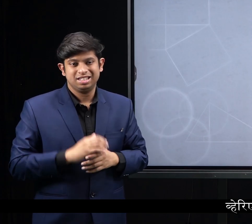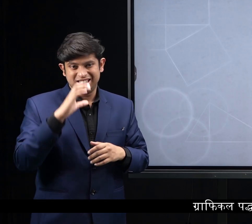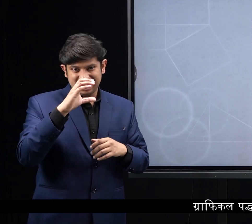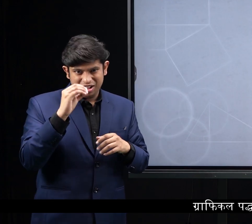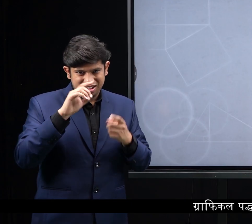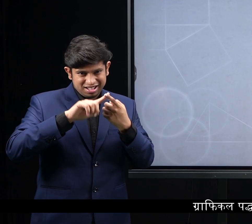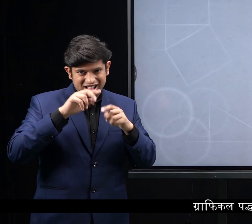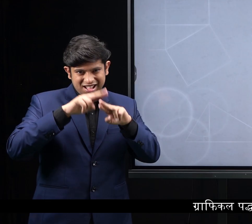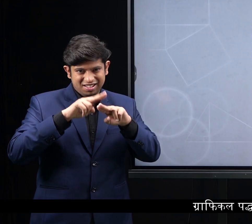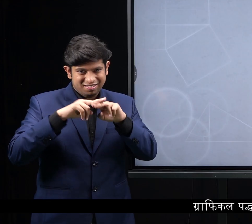ग्राफिकल पद्धत,